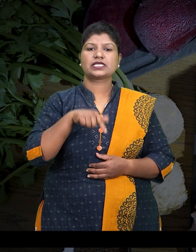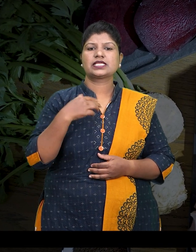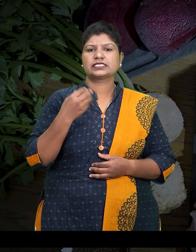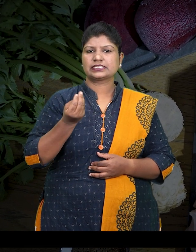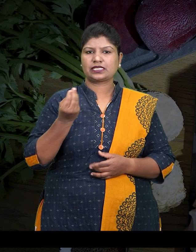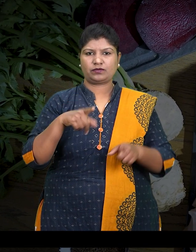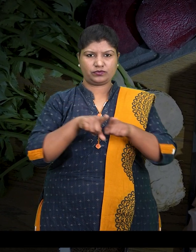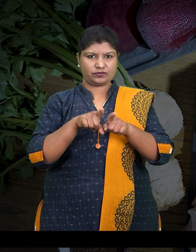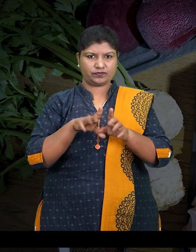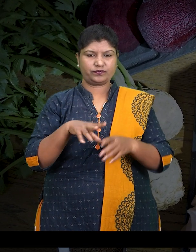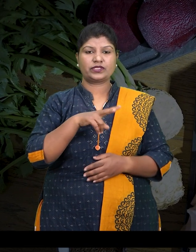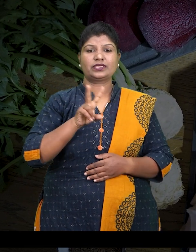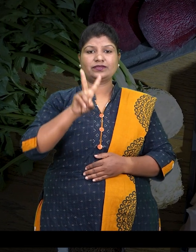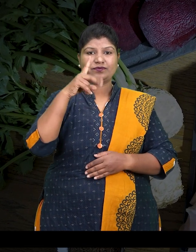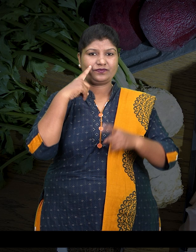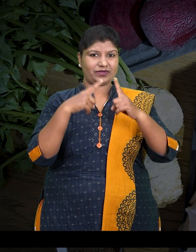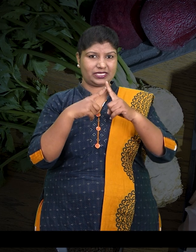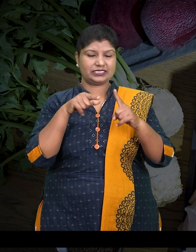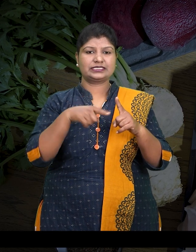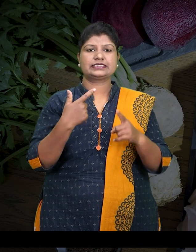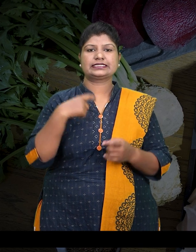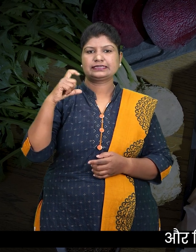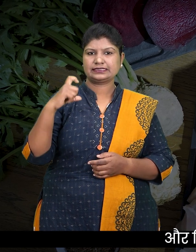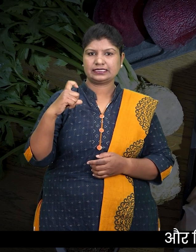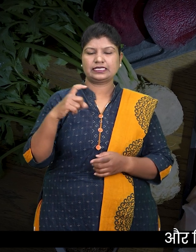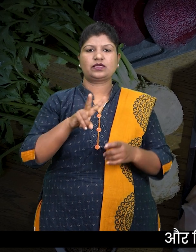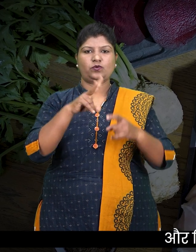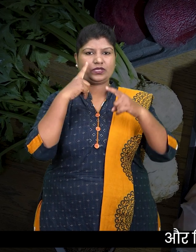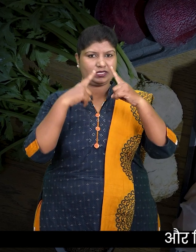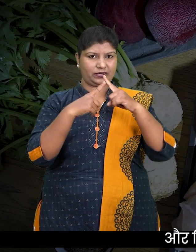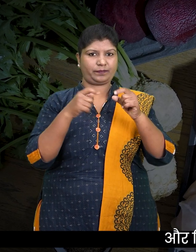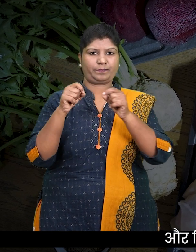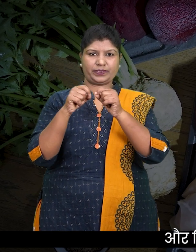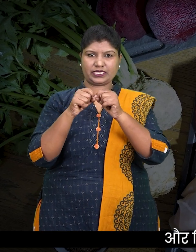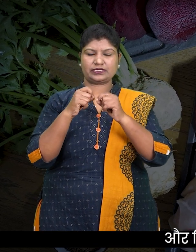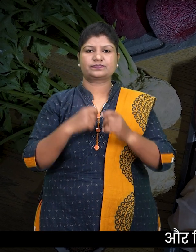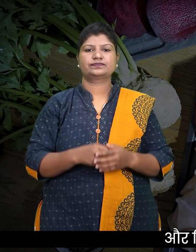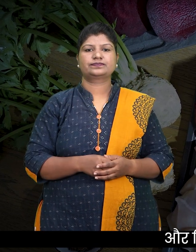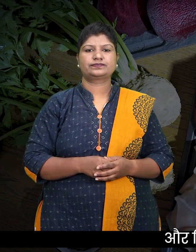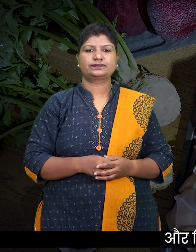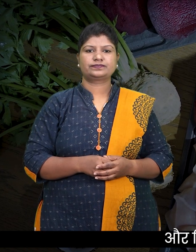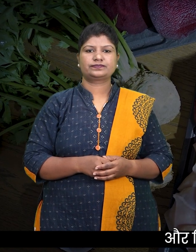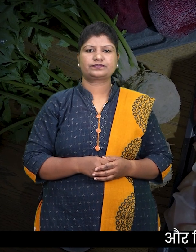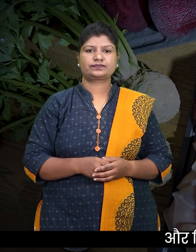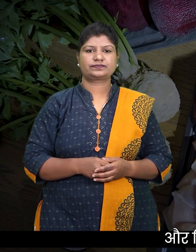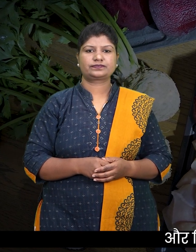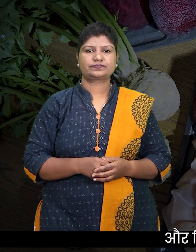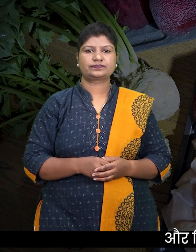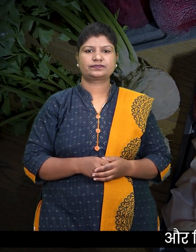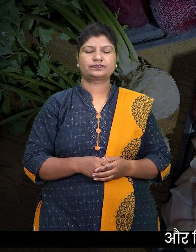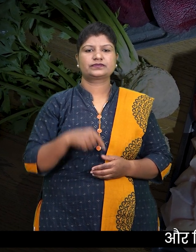उनमें से कुछ जैसे विटामिन सी और विटामिन बी जल में घुलनशील होते